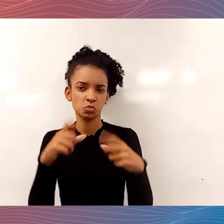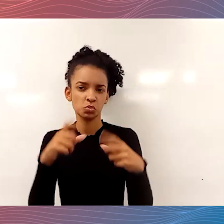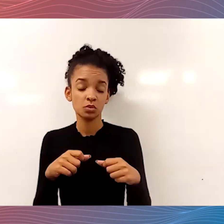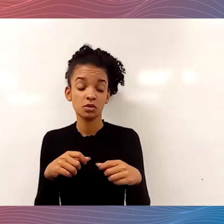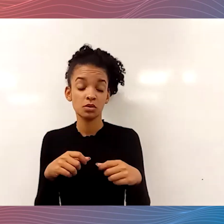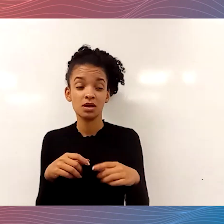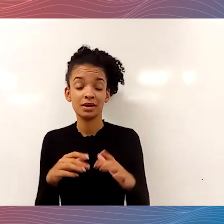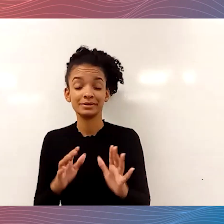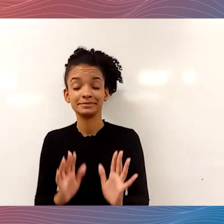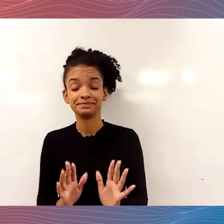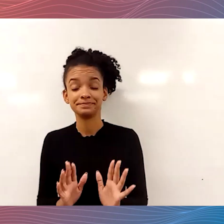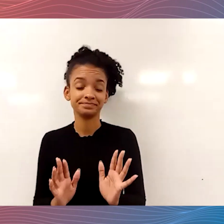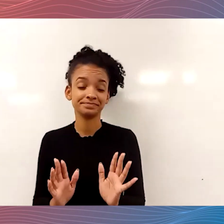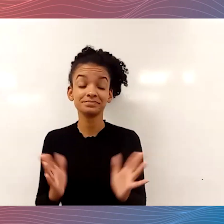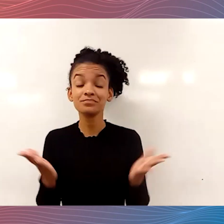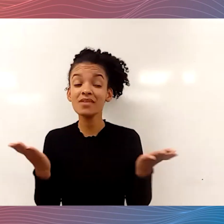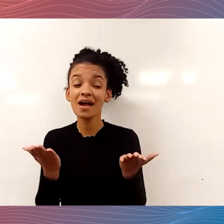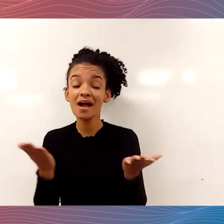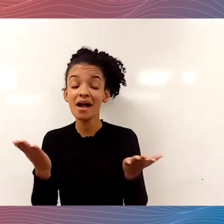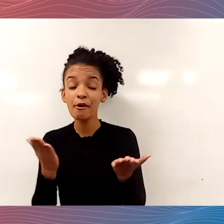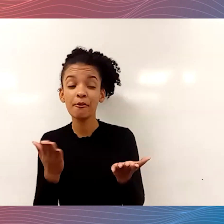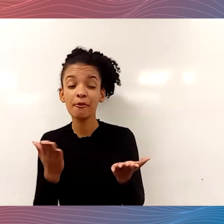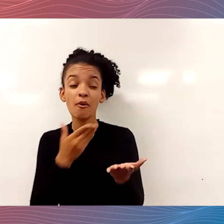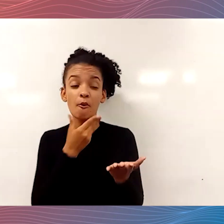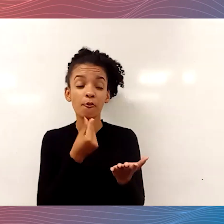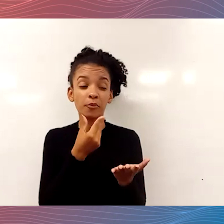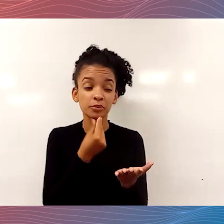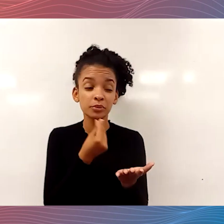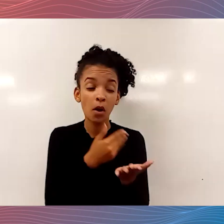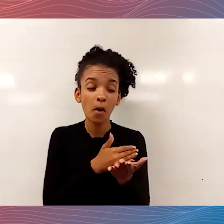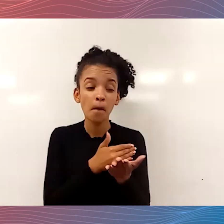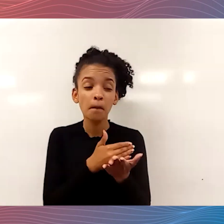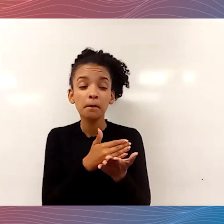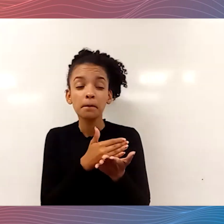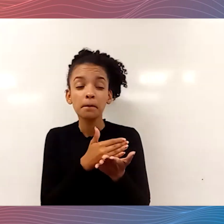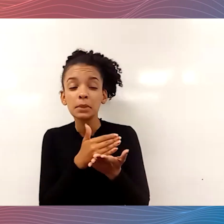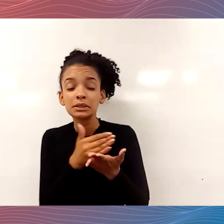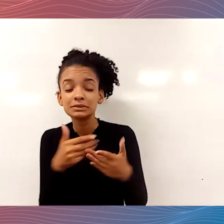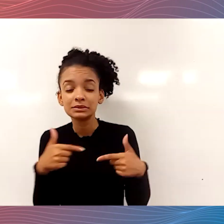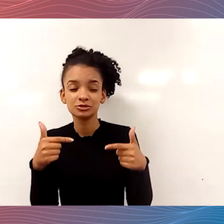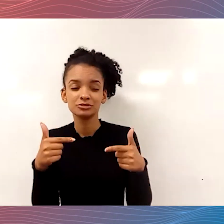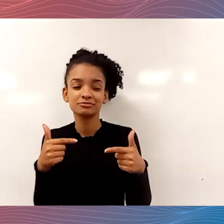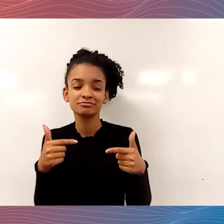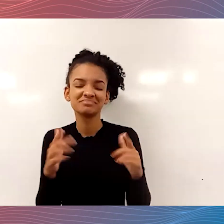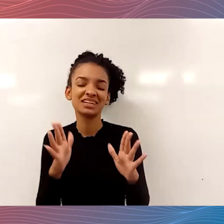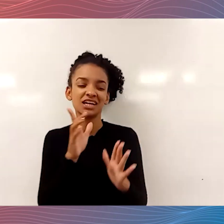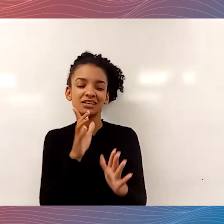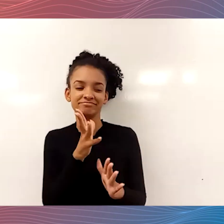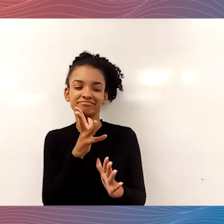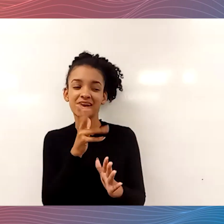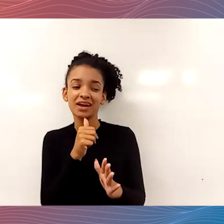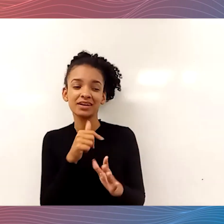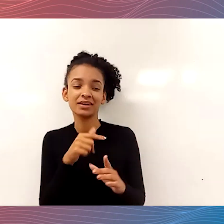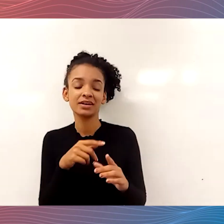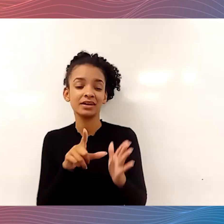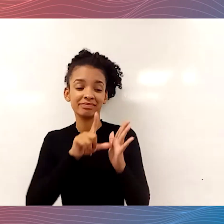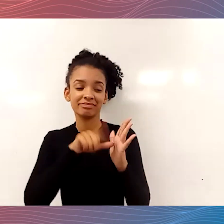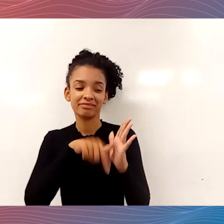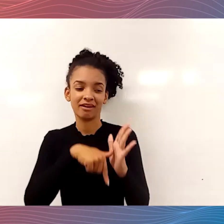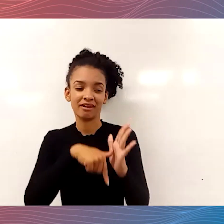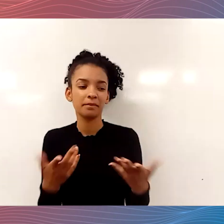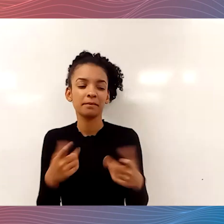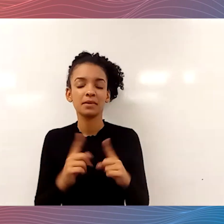né, se movimentarem, né? Tá? Já é um pouco tarde, mas Só que nós não temos capacidade para